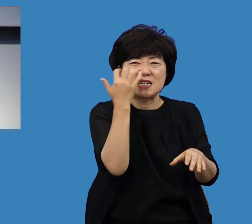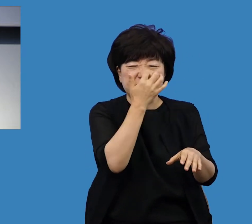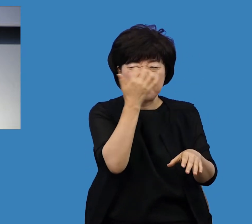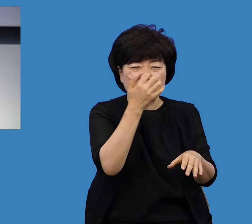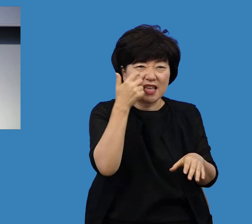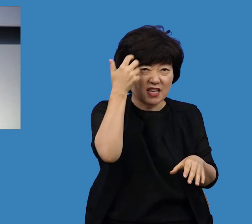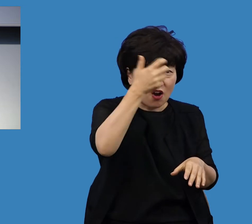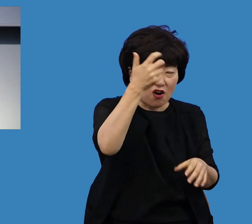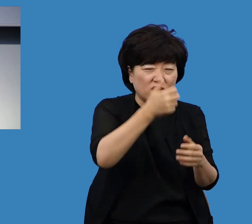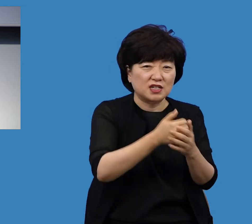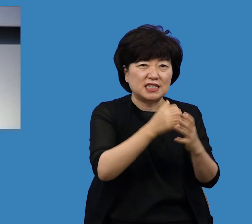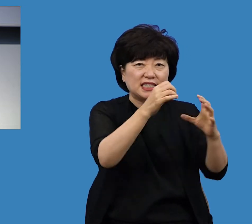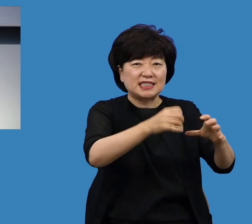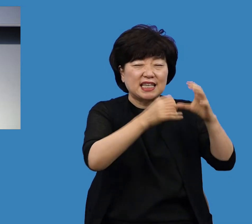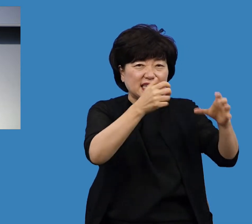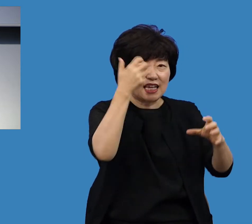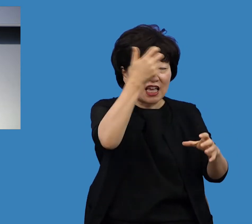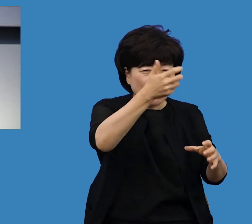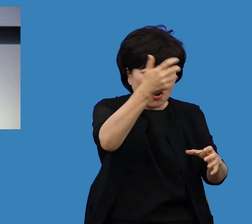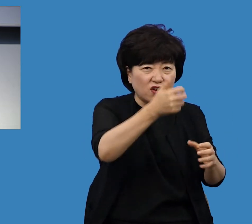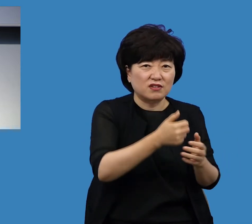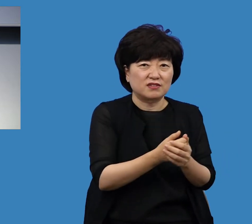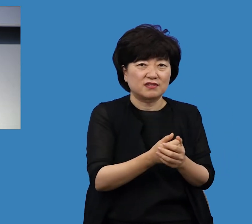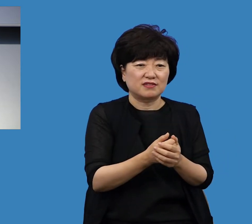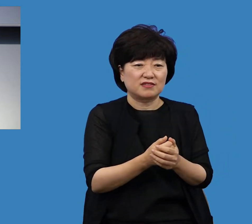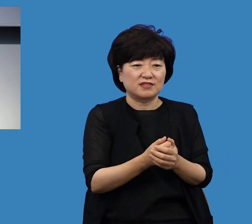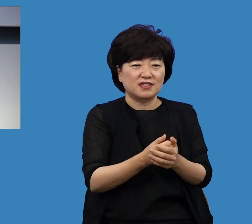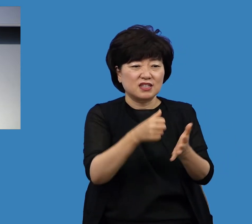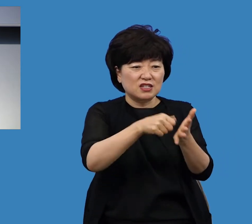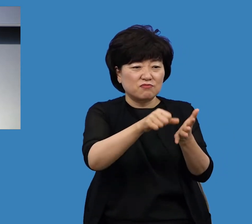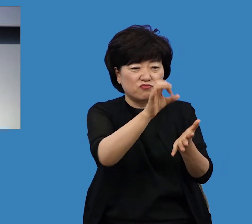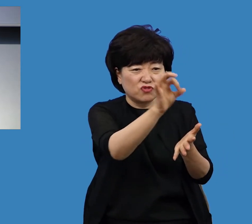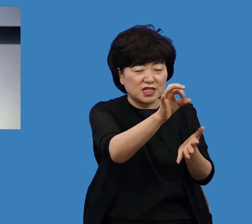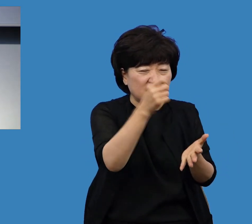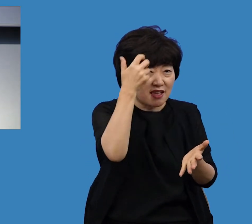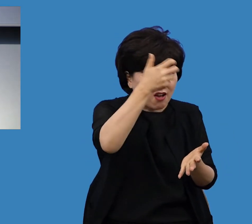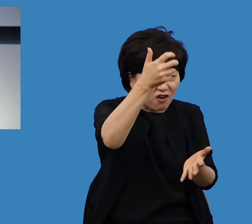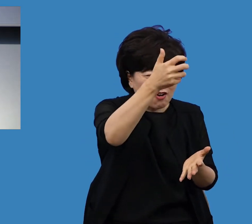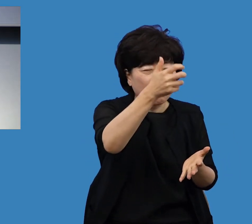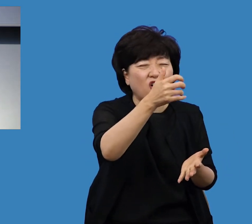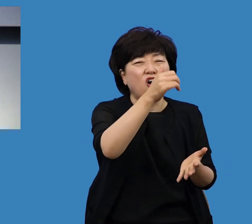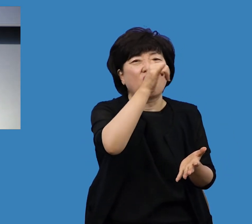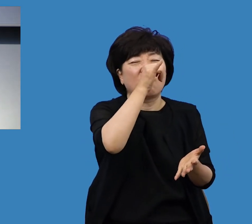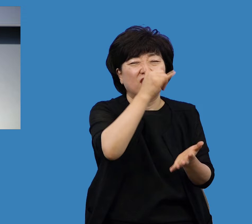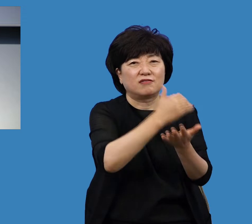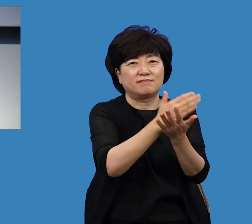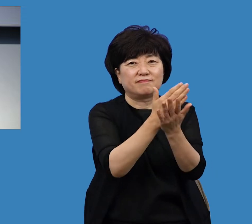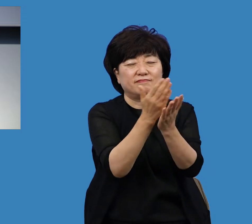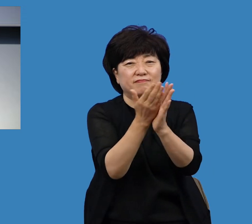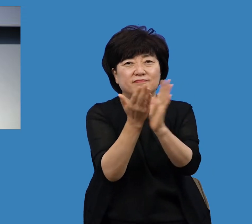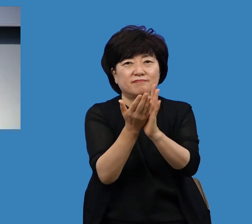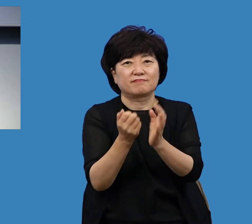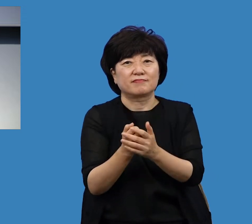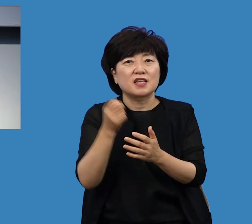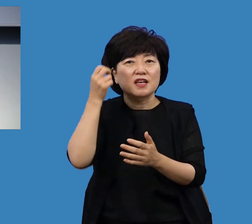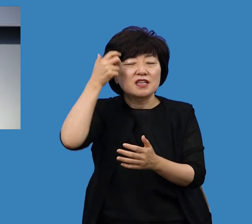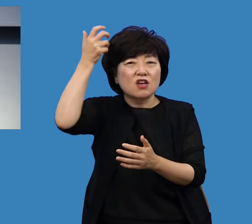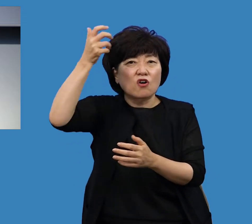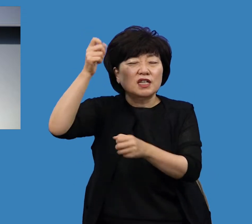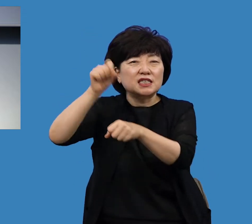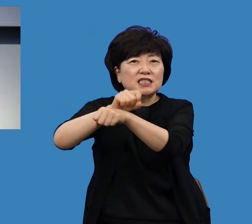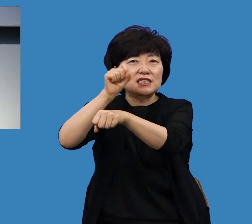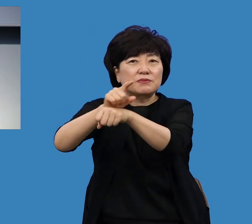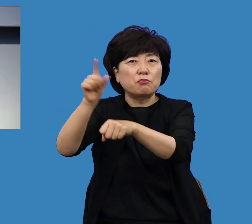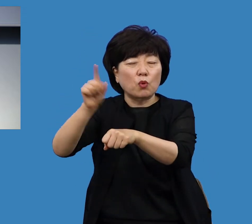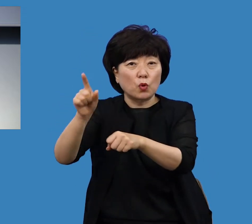음란의 영, 그다음에 세상의 영, 물질의 영, 이런 많은 영들의 이야기를 하는데 이 영이라고 하는 것의 정확한 속성이 뭔가? 첫째,